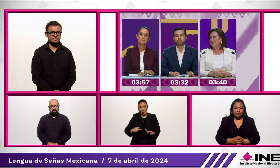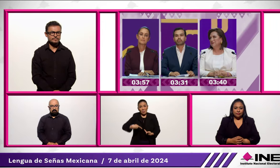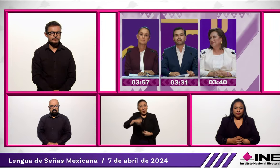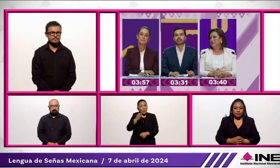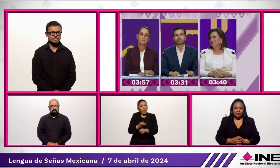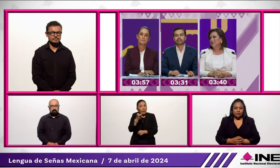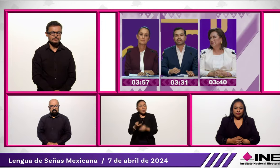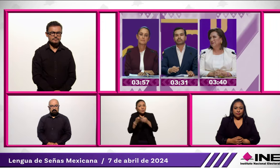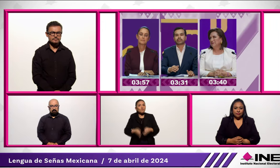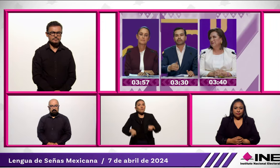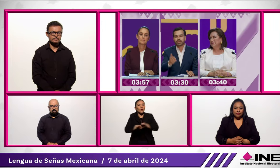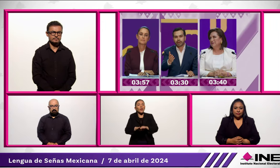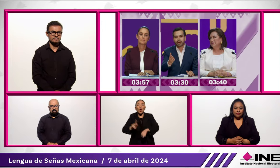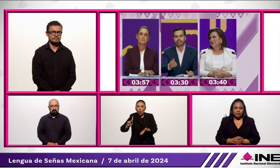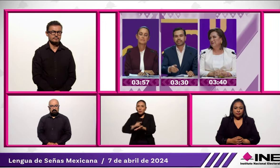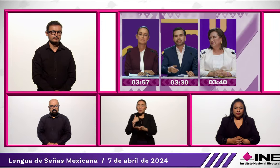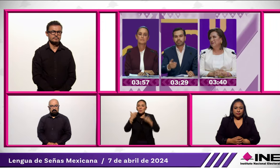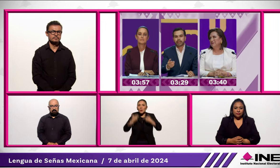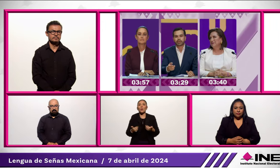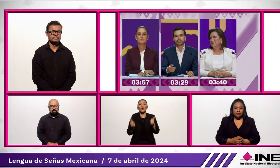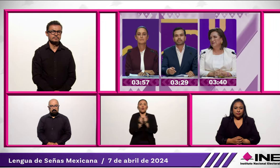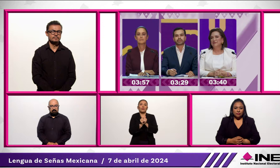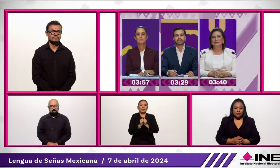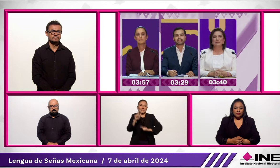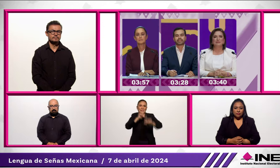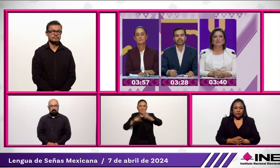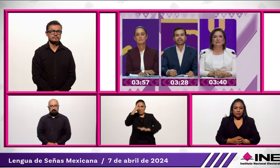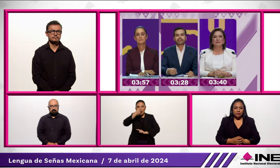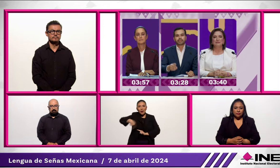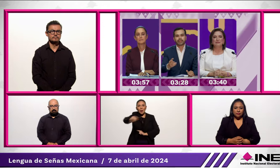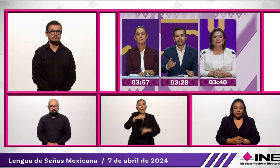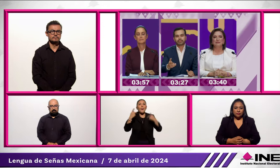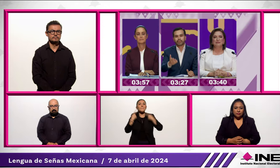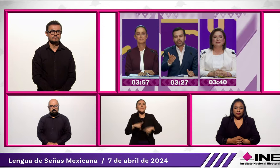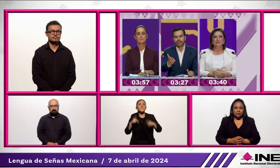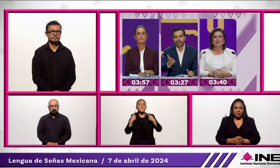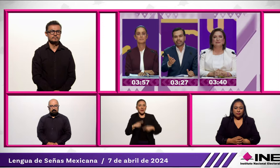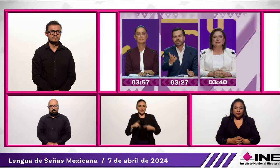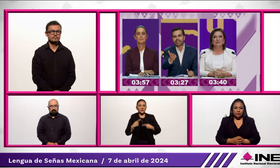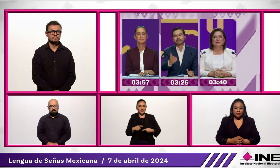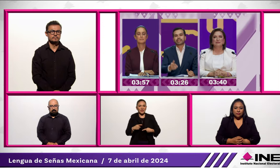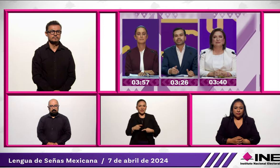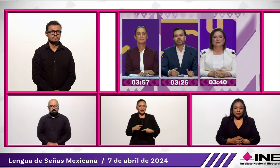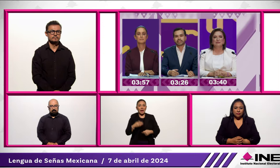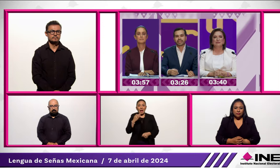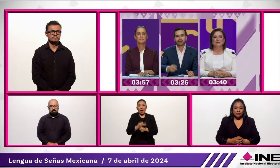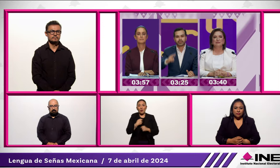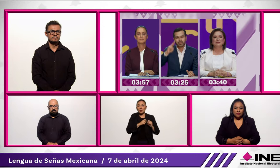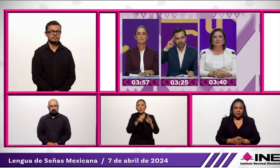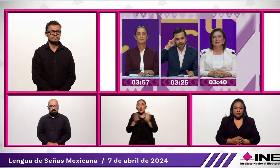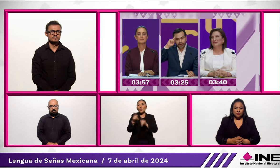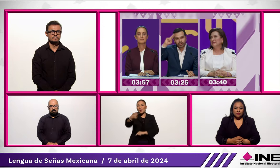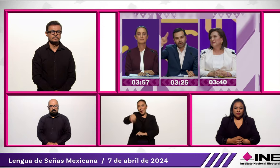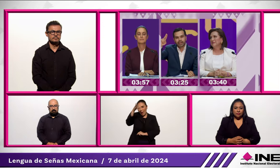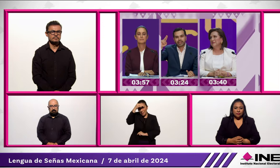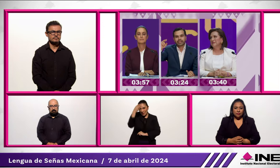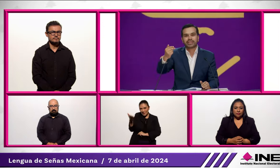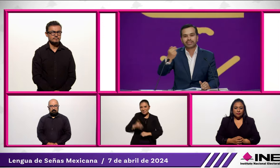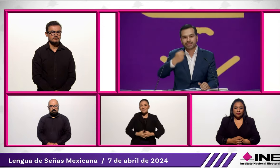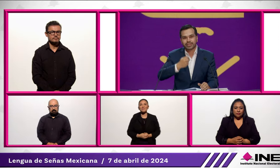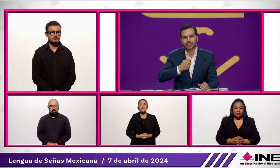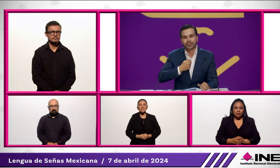capítulo es muy importante presentarme con el lenguaje de señas para todas las personas. Y voy a transmitirles lo que me enseñaron.